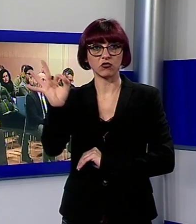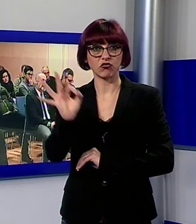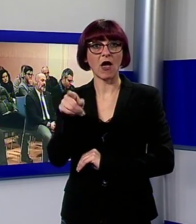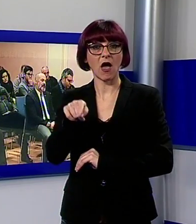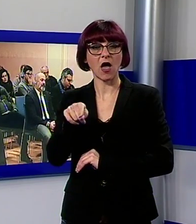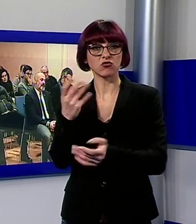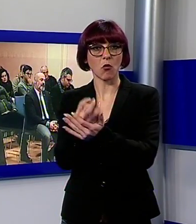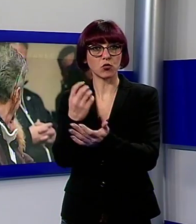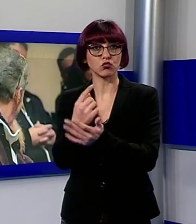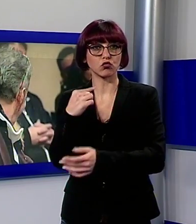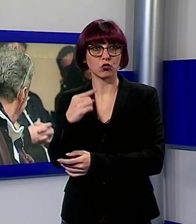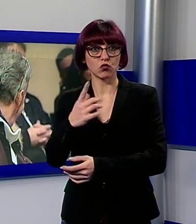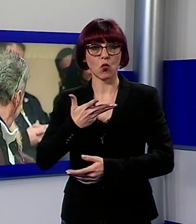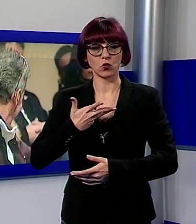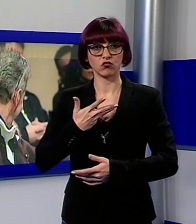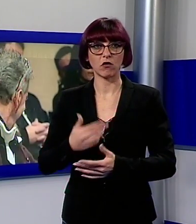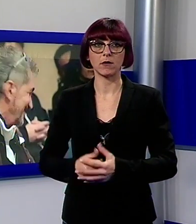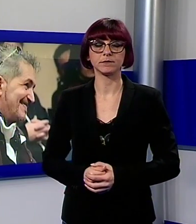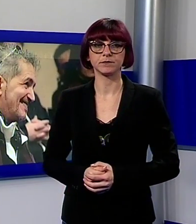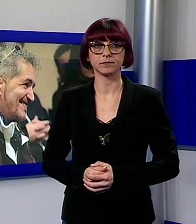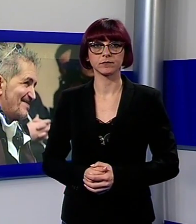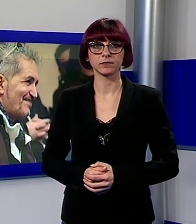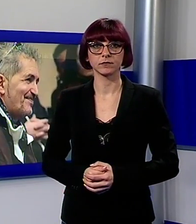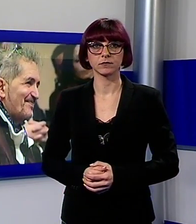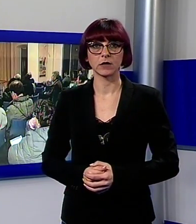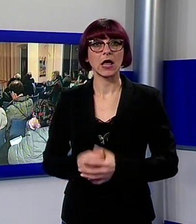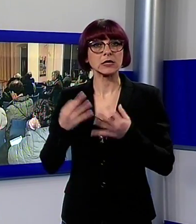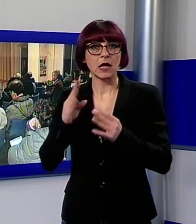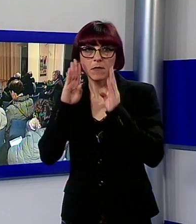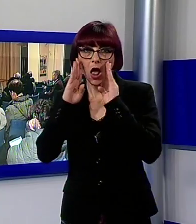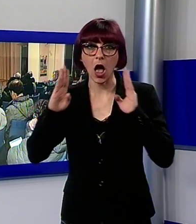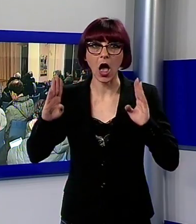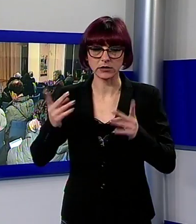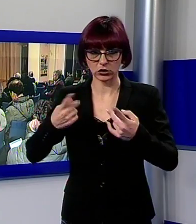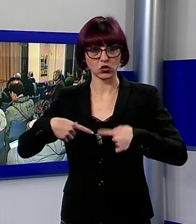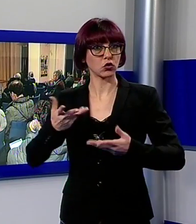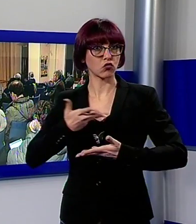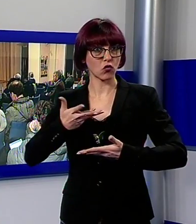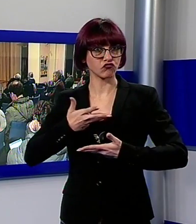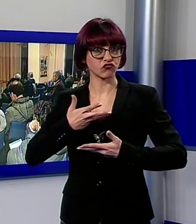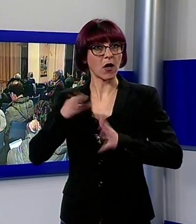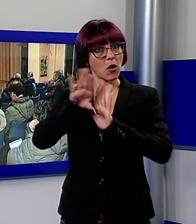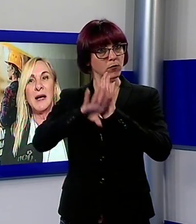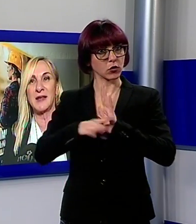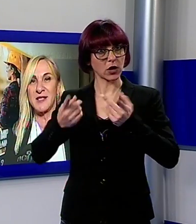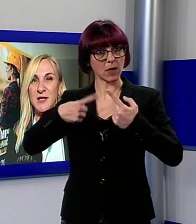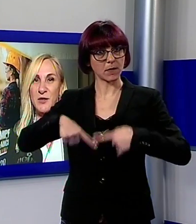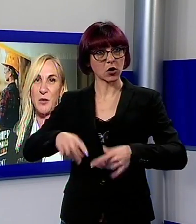produttiva e per questo noi da sempre abbiamo dato un occhio di riguardo, abbiamo un programma che ridurrà sicuramente la tassazione per